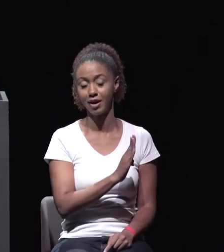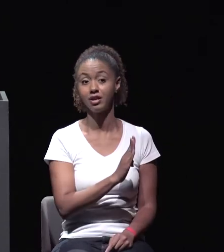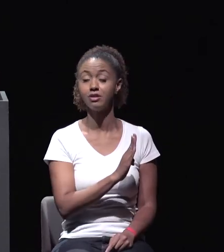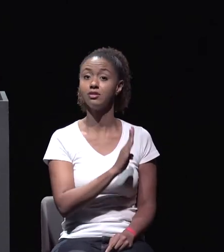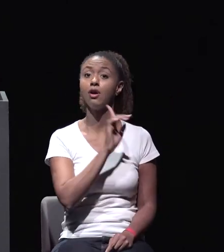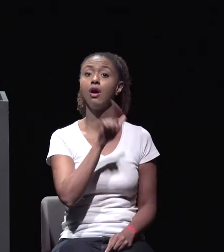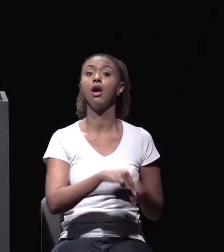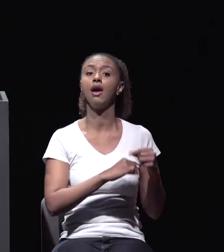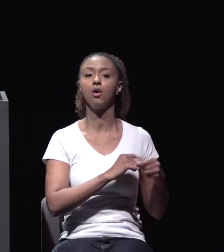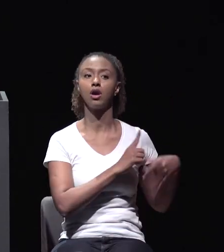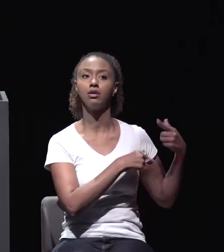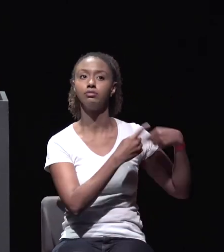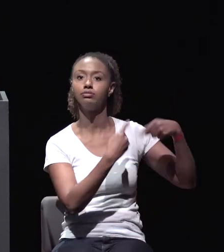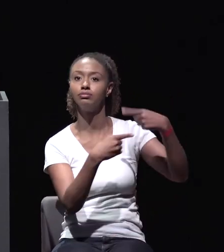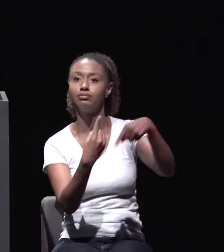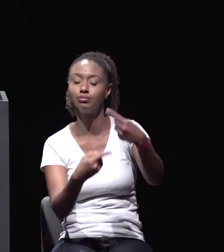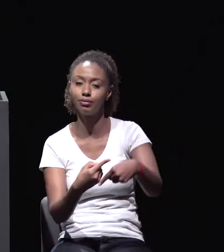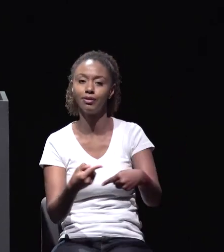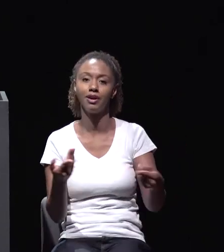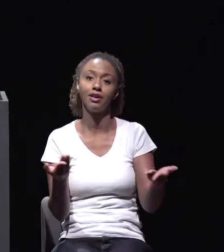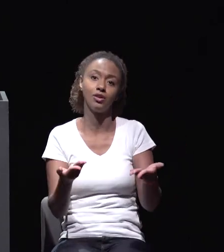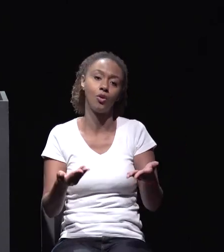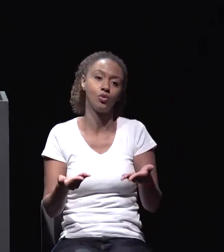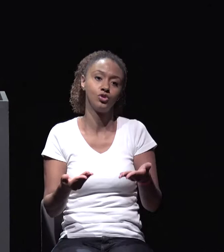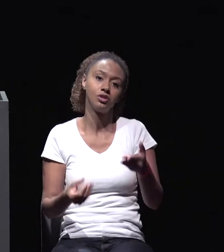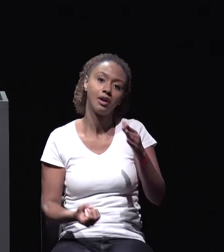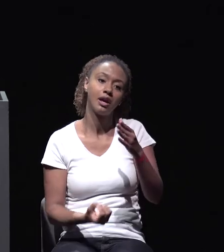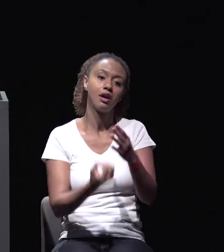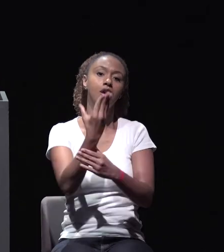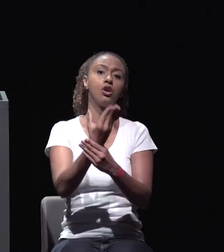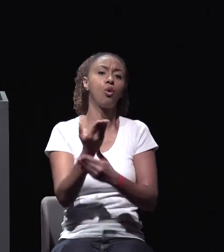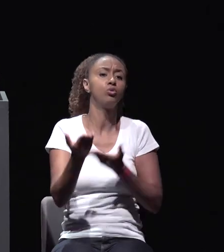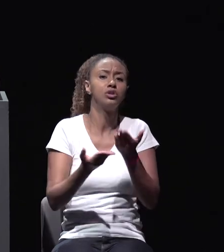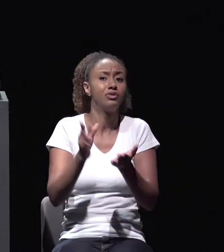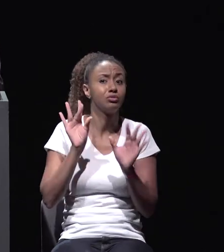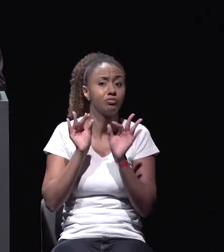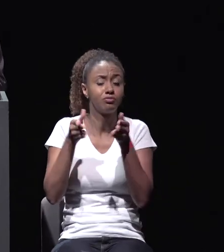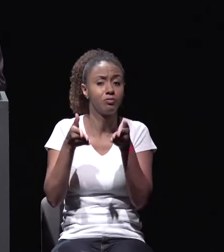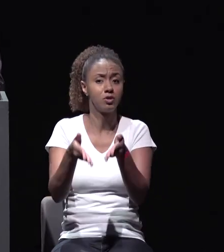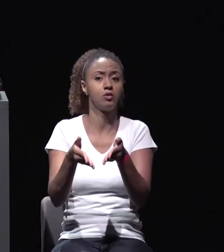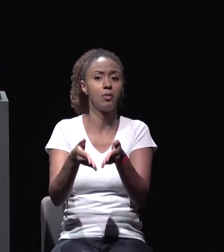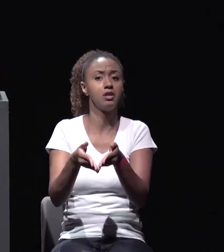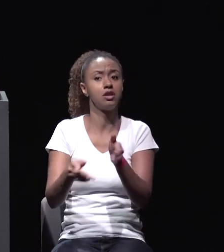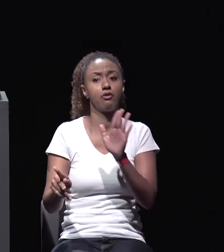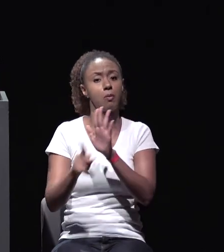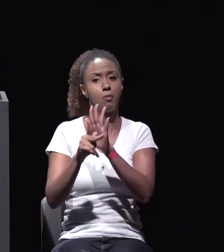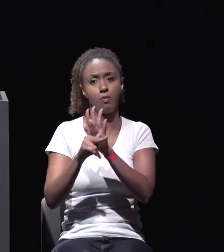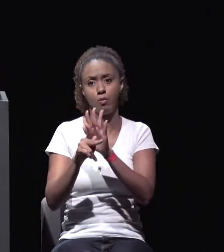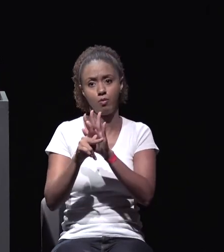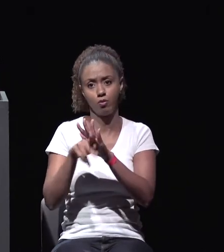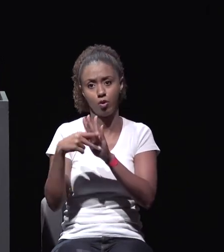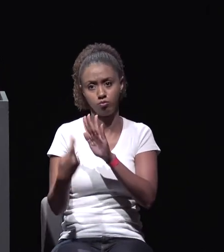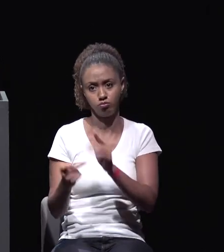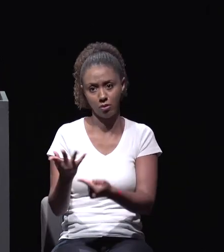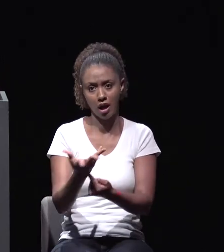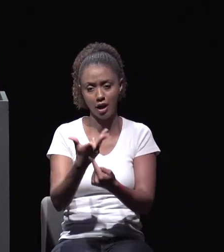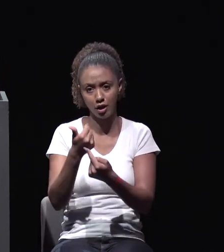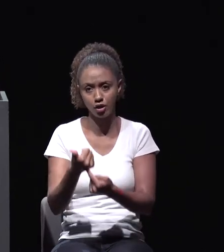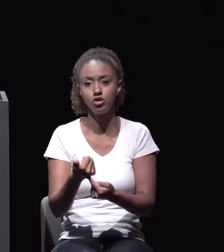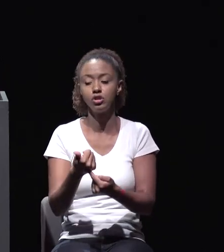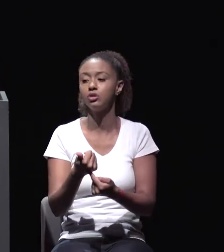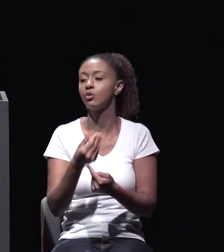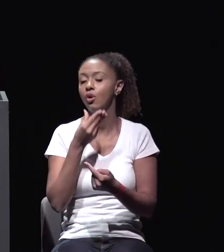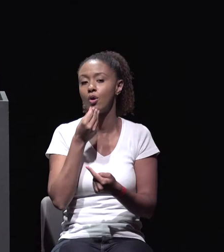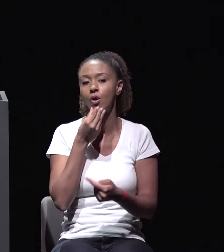é de 37 da constituição de um serviço específico ligado ao património artístico e que tem na figura do ranking